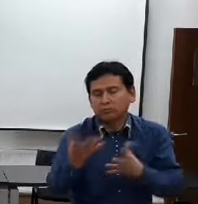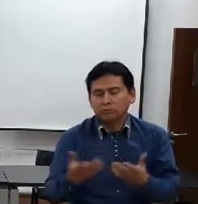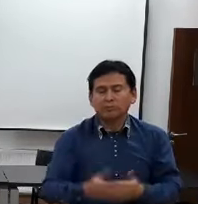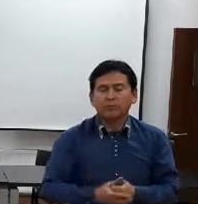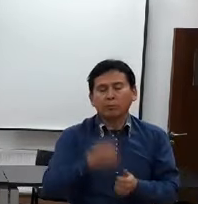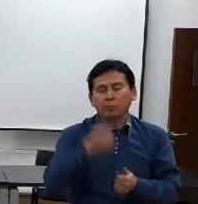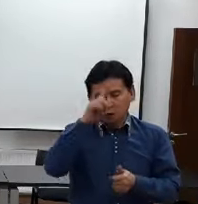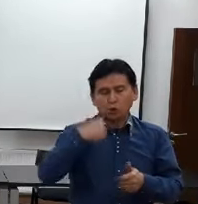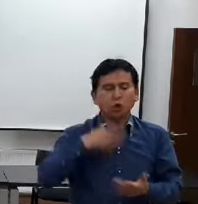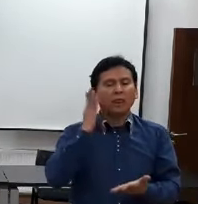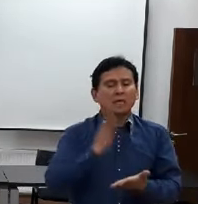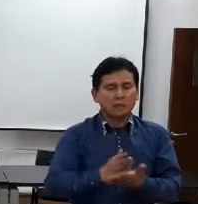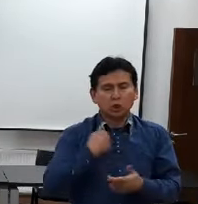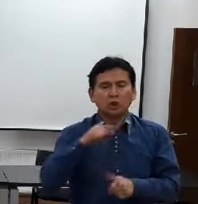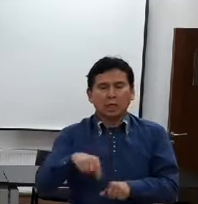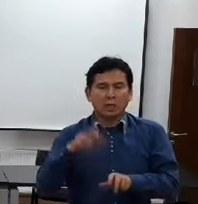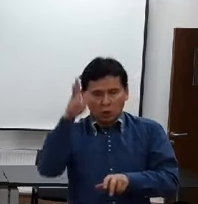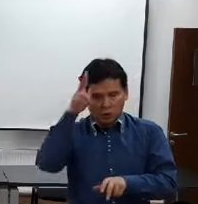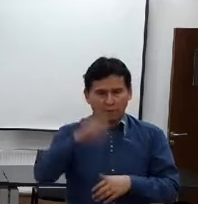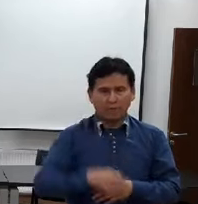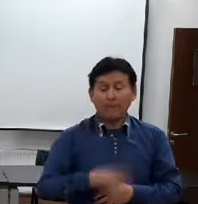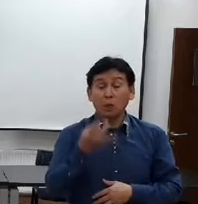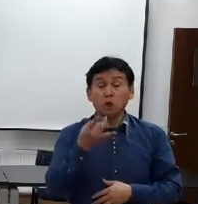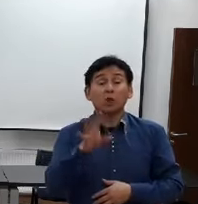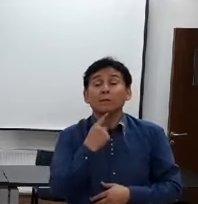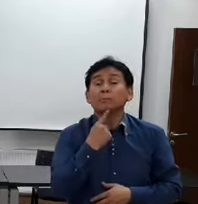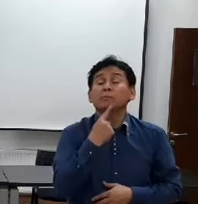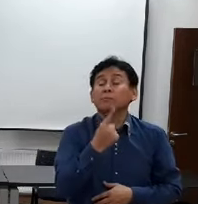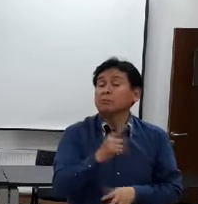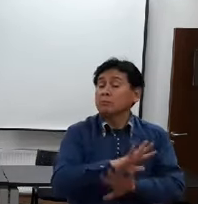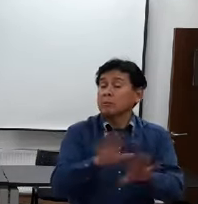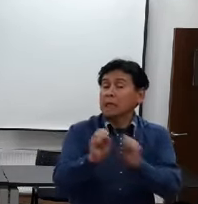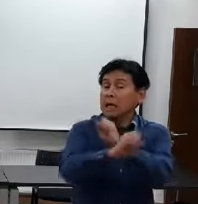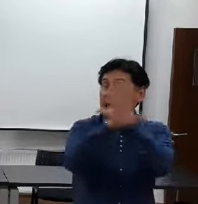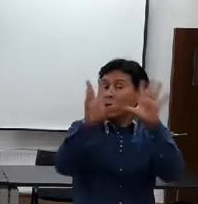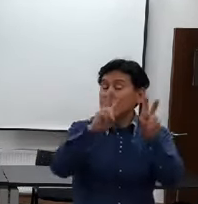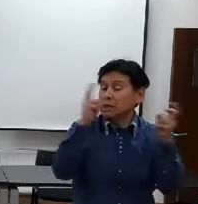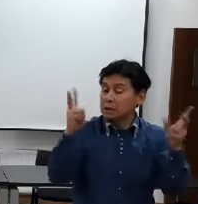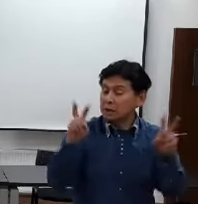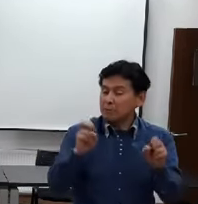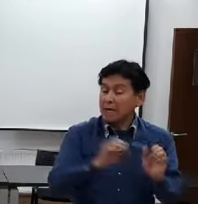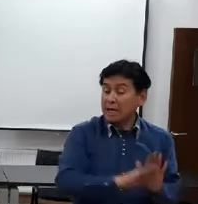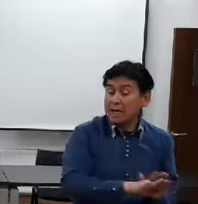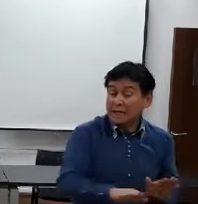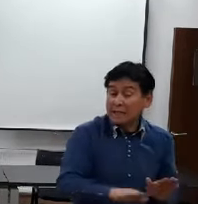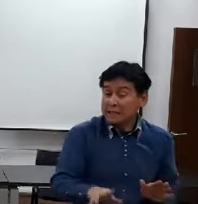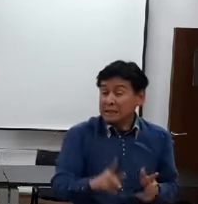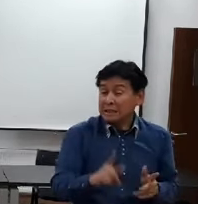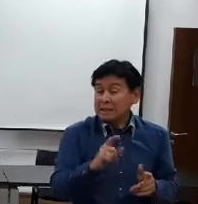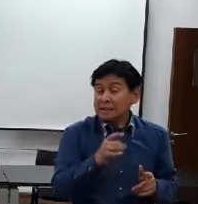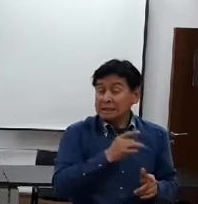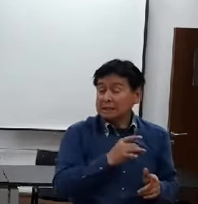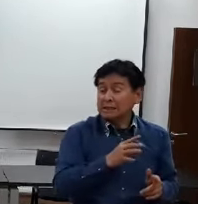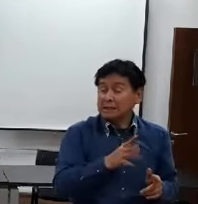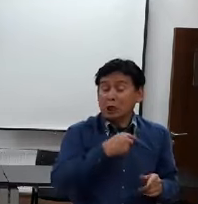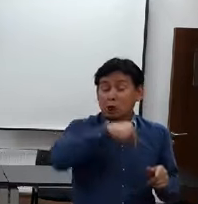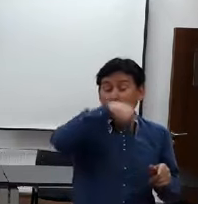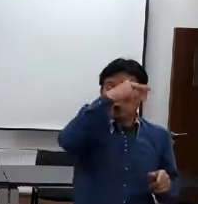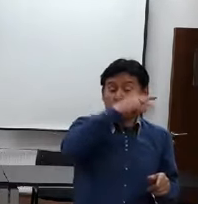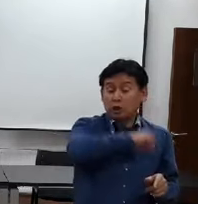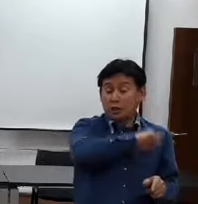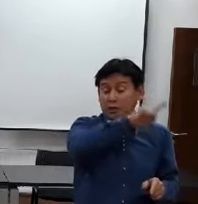fue por eso que se resolvió de esta forma solo para finalizar y dejar en claro el traslado de esta menor de Chile Chico o sea del norte